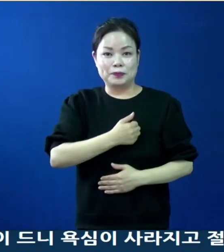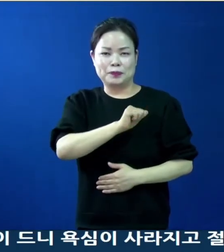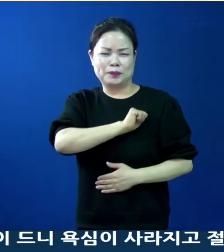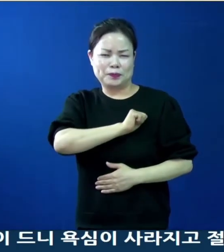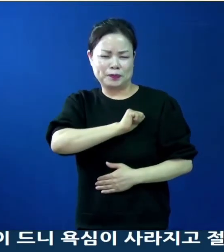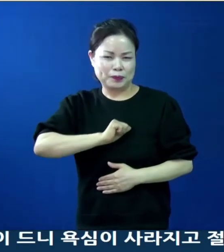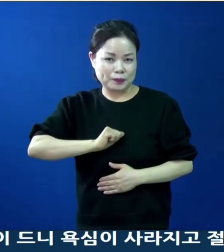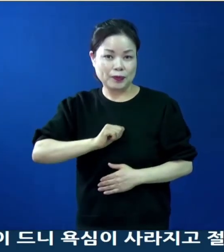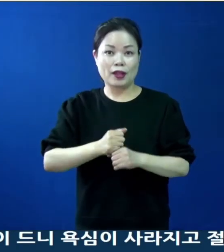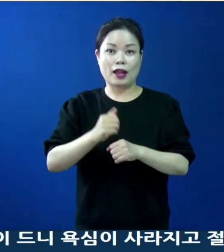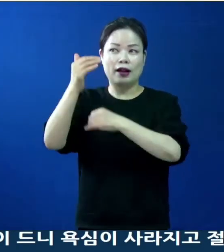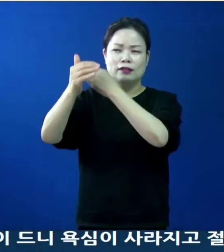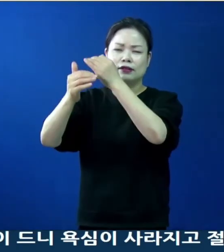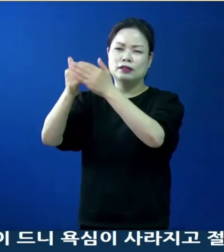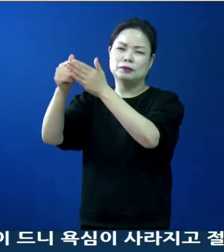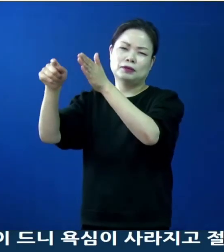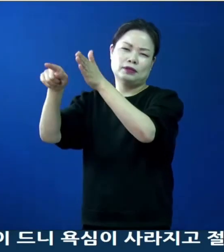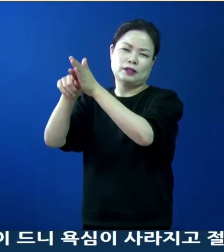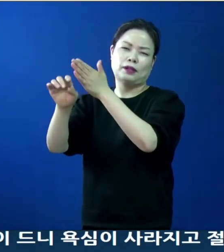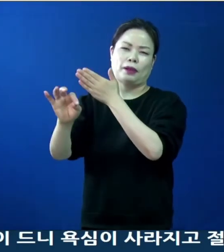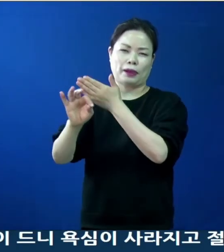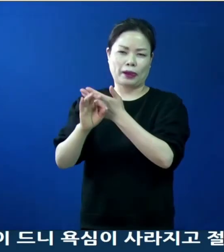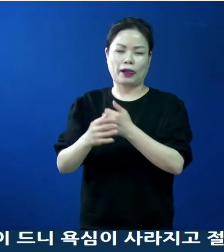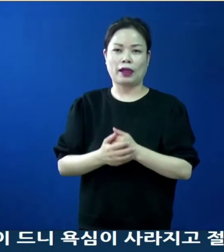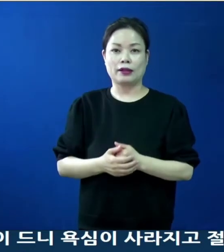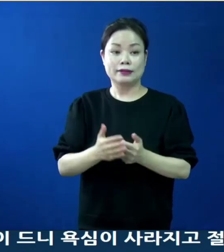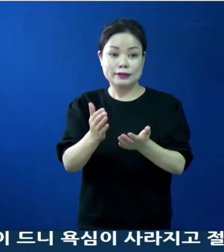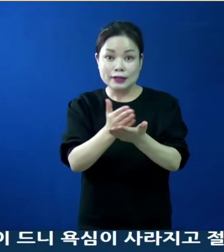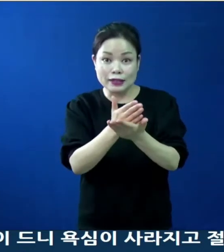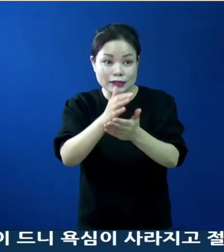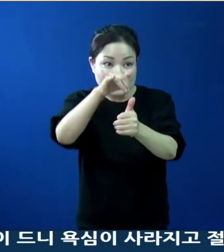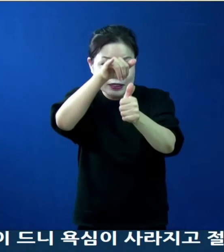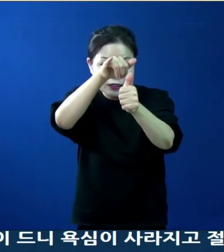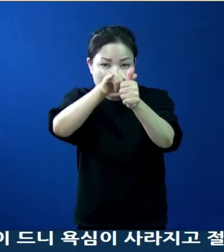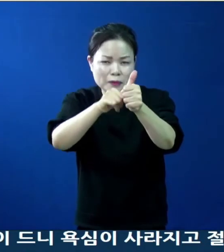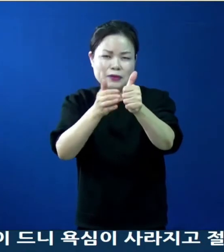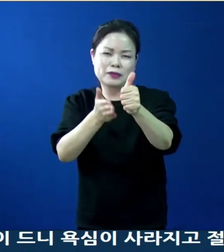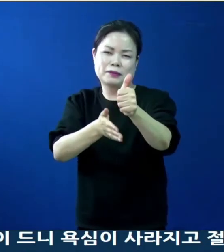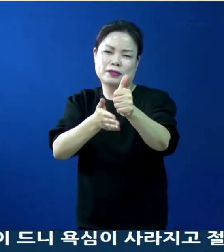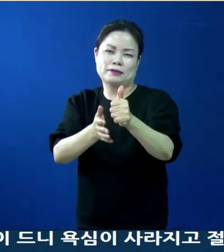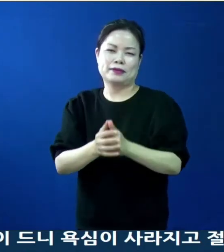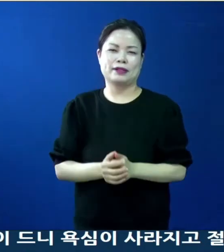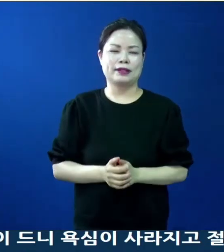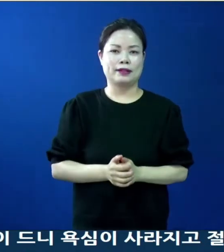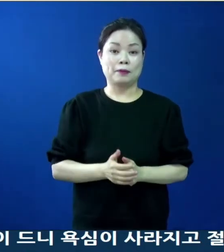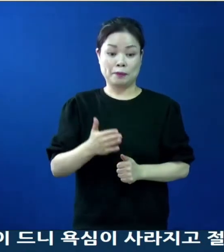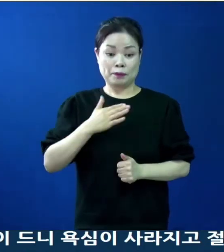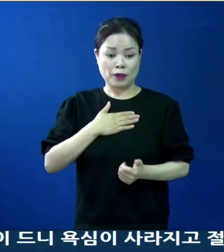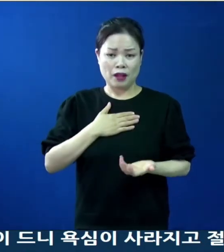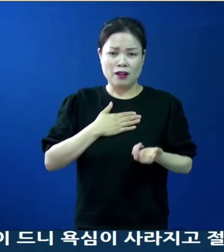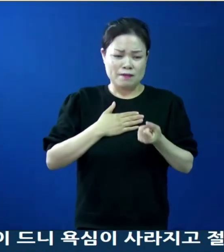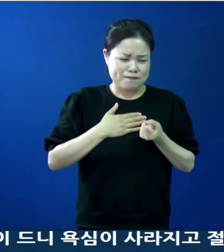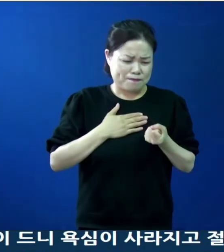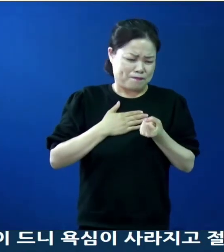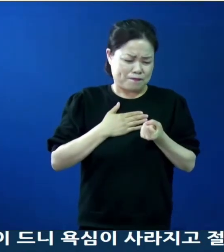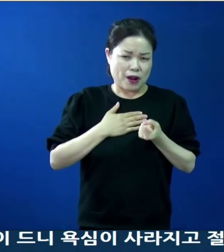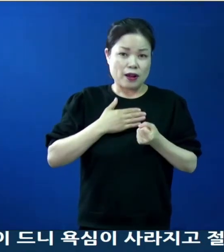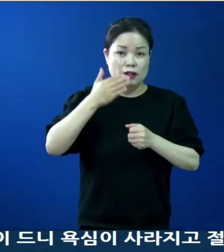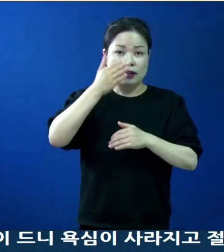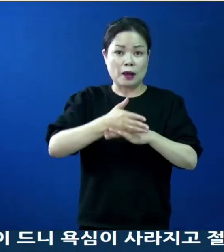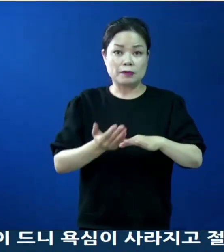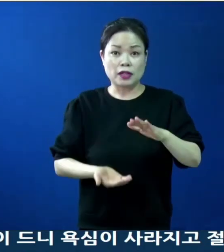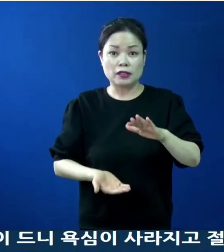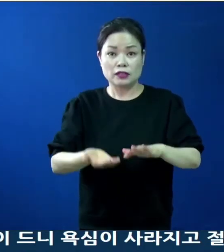위해서 하나님 정말 여러분 신뢰하신다면 나누고 섬기시기 바랍니다. 내가 가지고 있는 것에 감사를